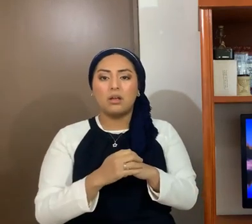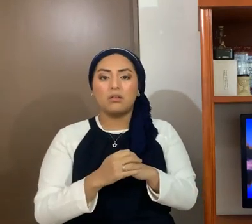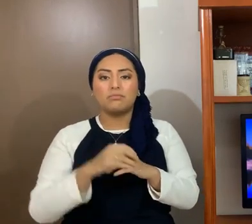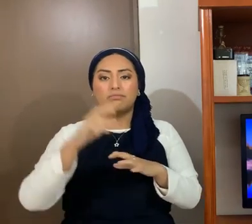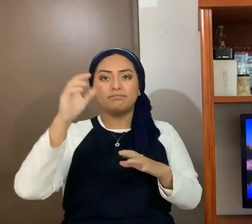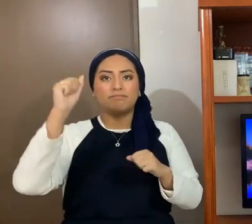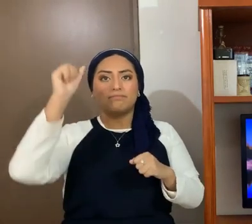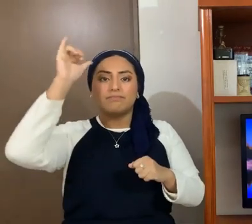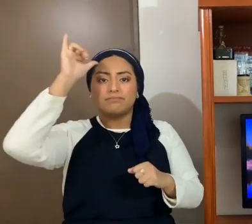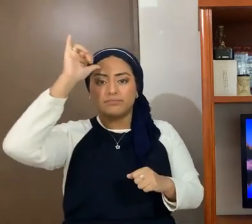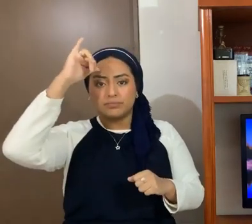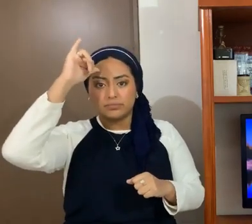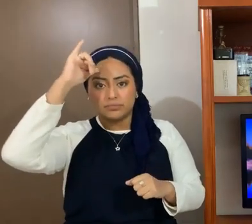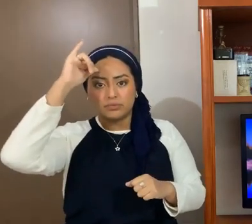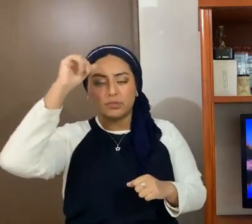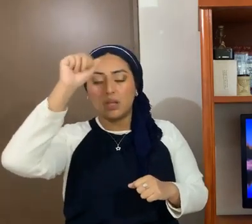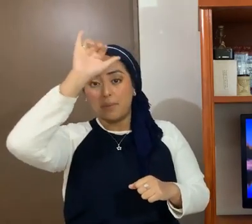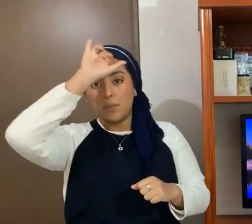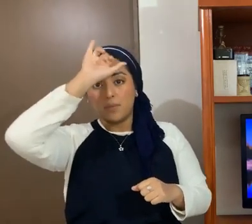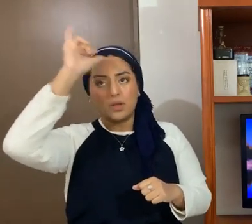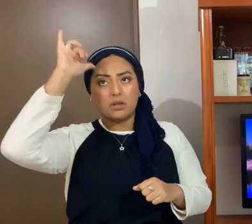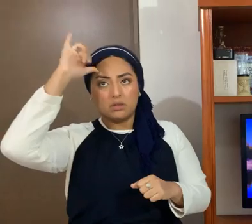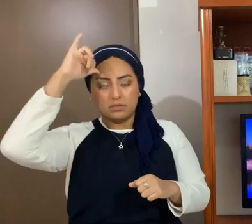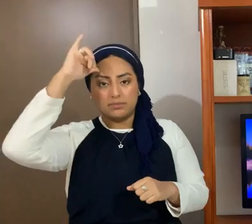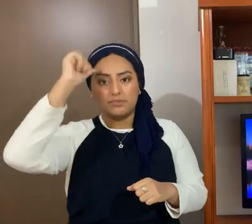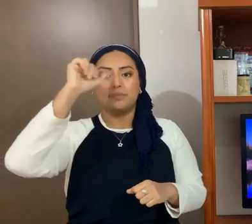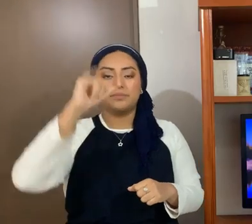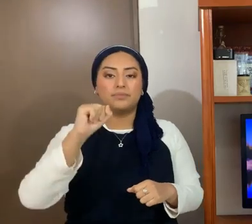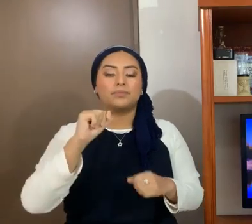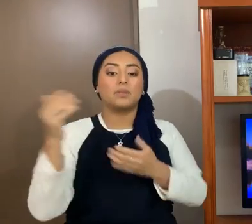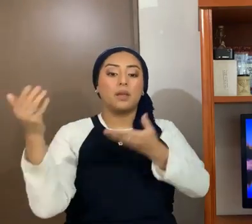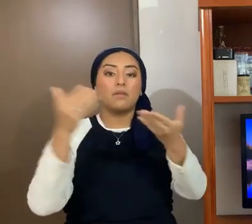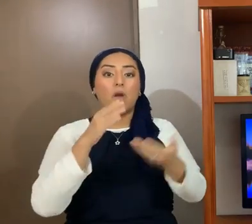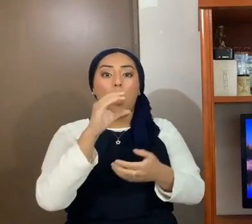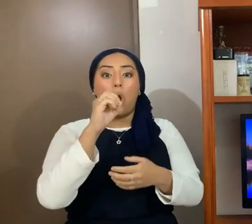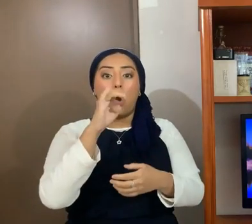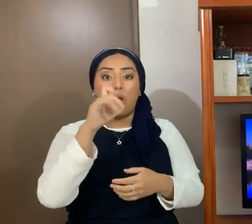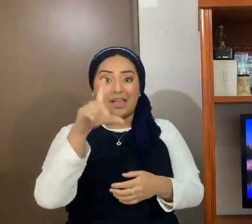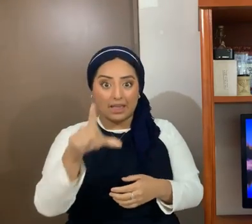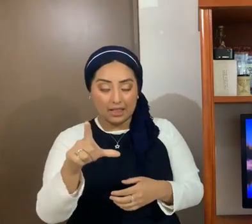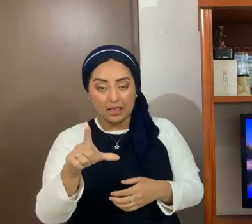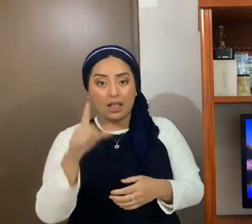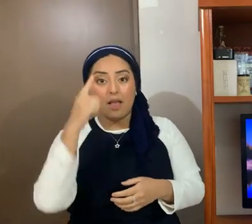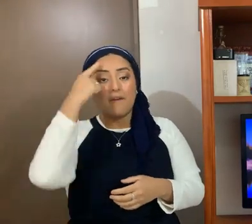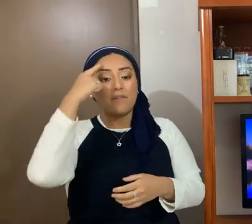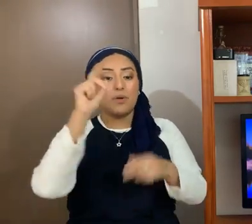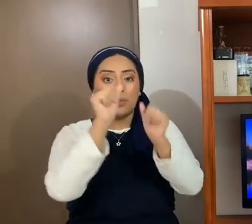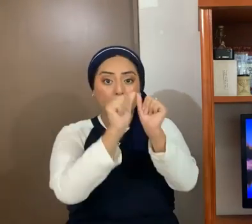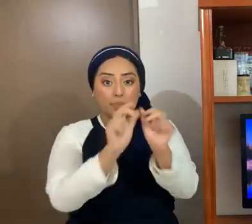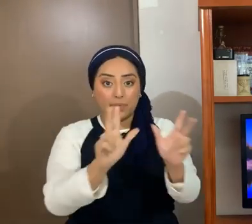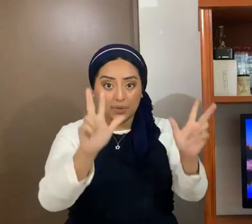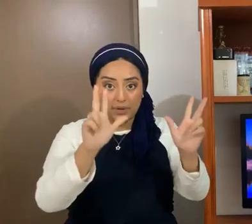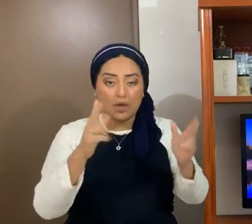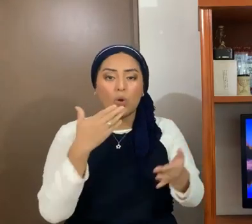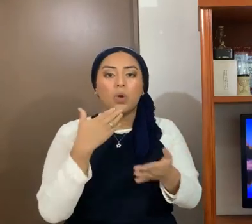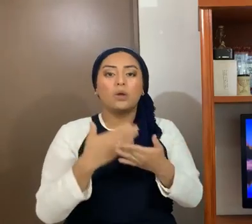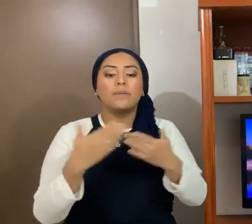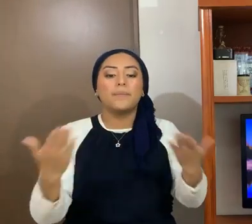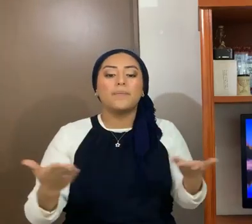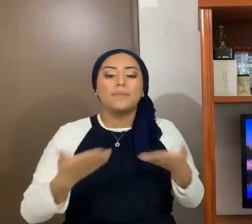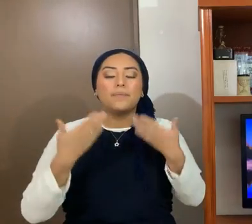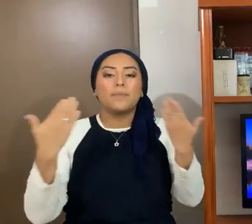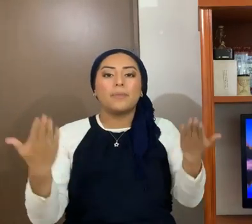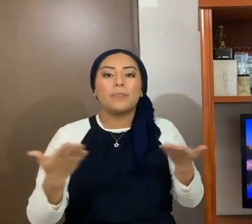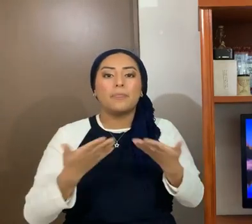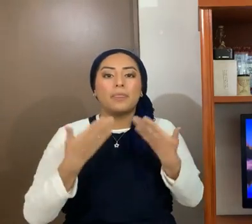unos ciervos, ¿sí? Madera de acacia, aceite para el alumbrado, especias para el aceite de la unción y para el incienso